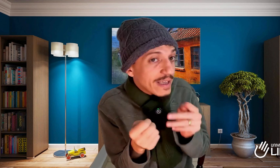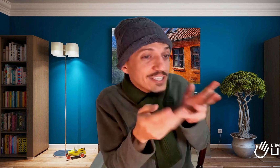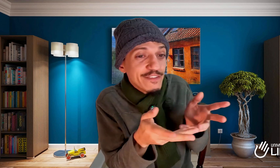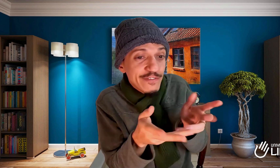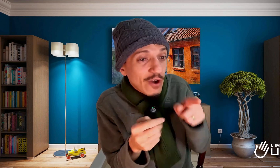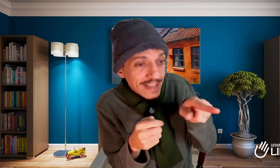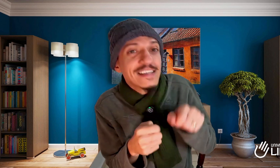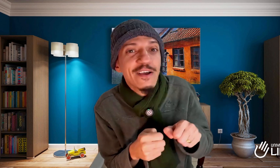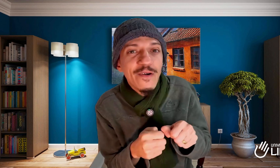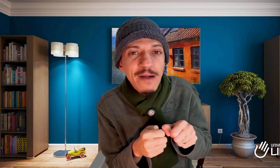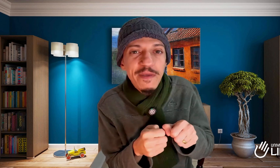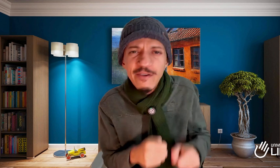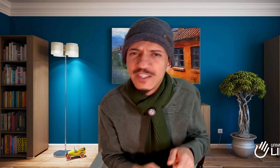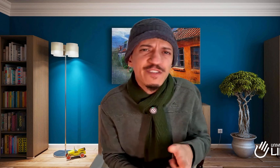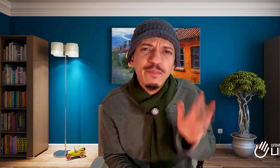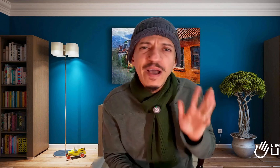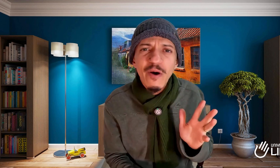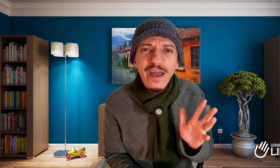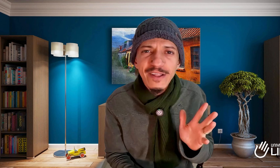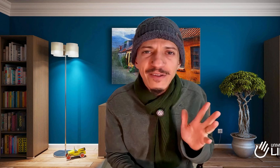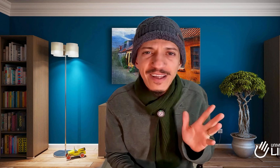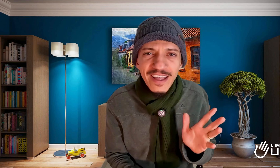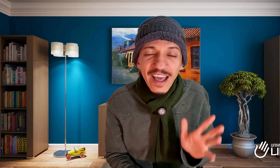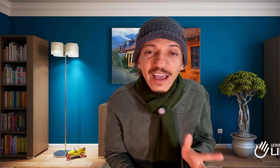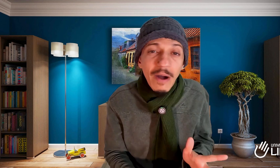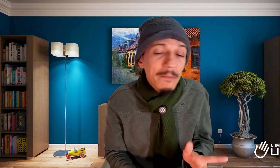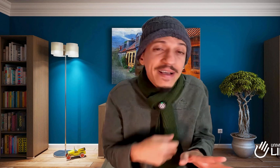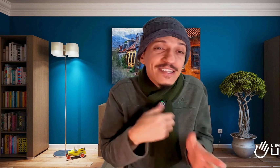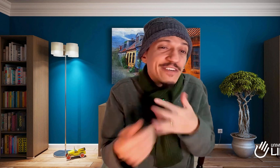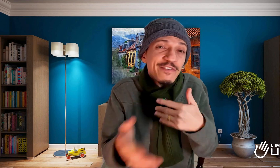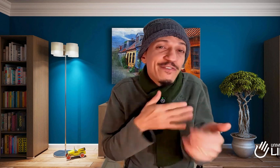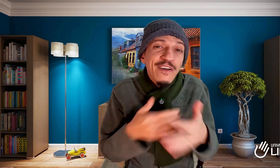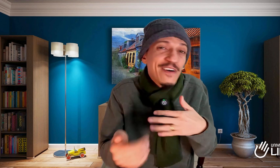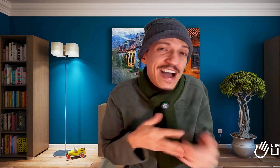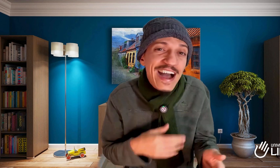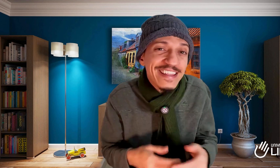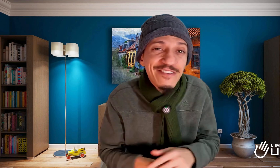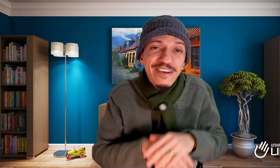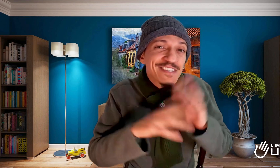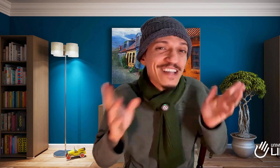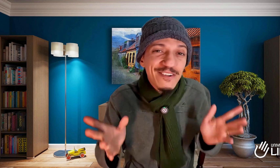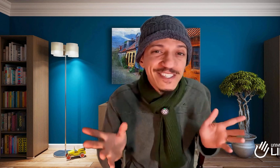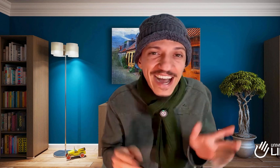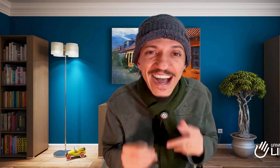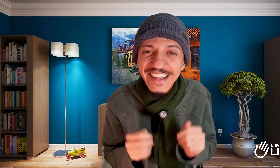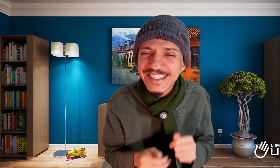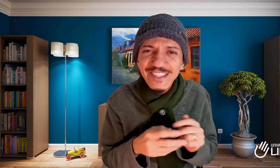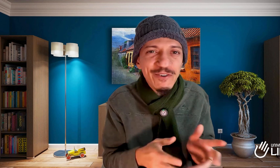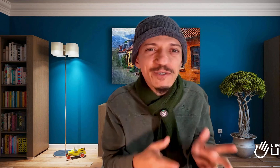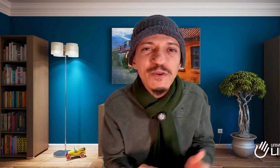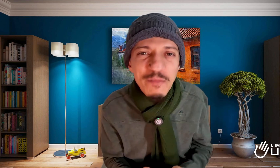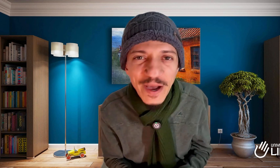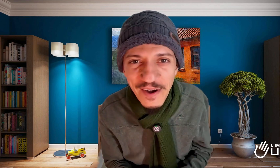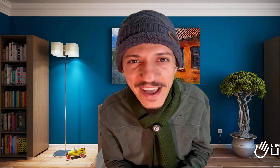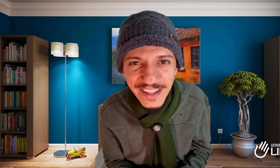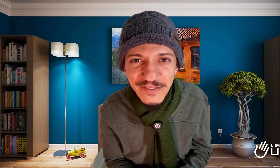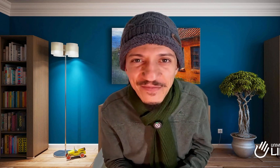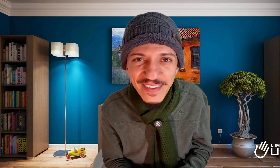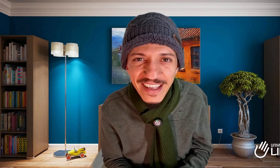viu, olha, esse aqui é um caminho, a gente foi percorrendo. E o aplicativo não falou nada, não deu sinal de nada, e a gente continuou percorrendo. E aí,